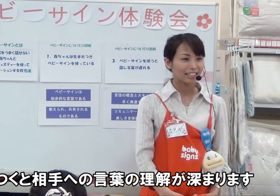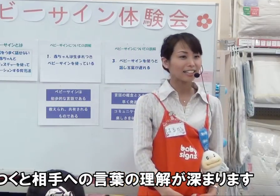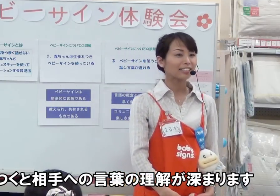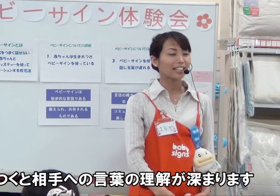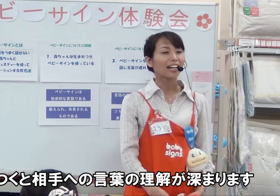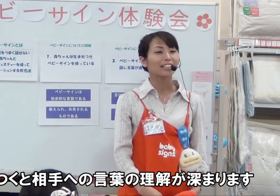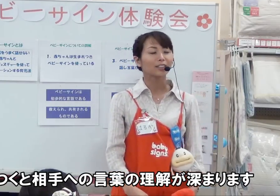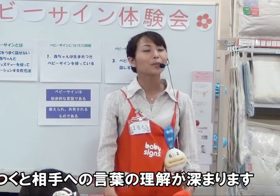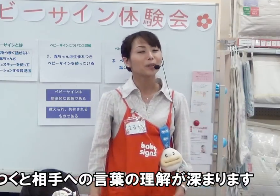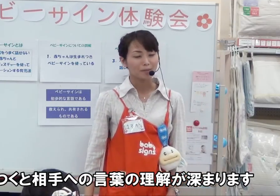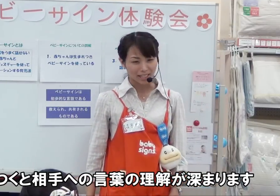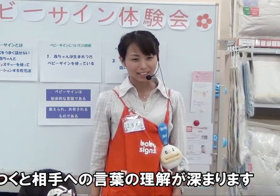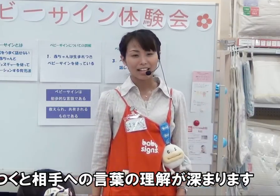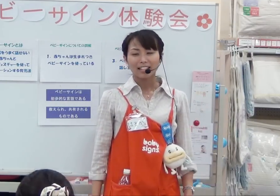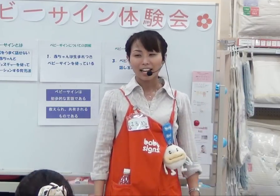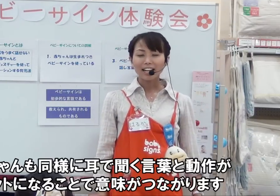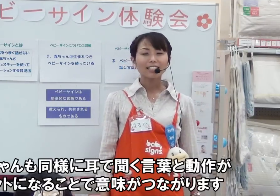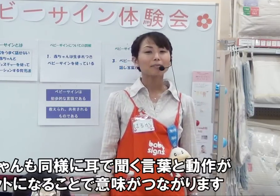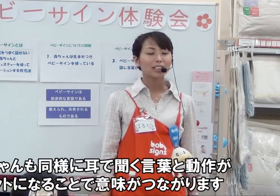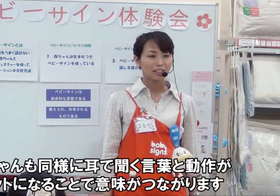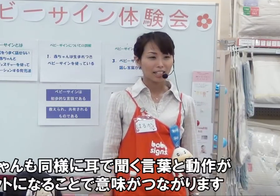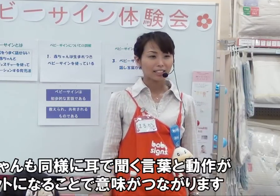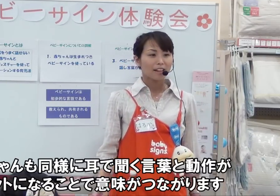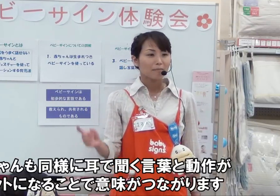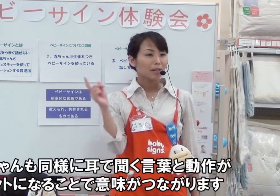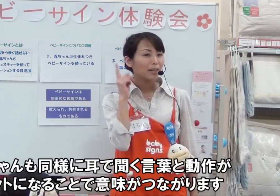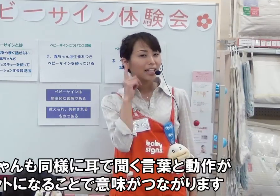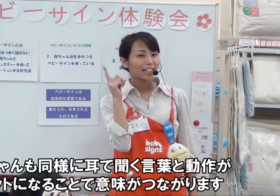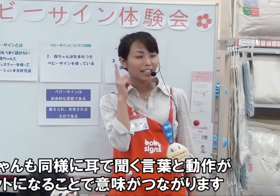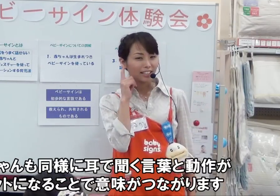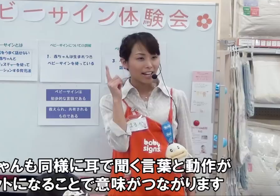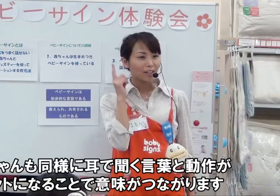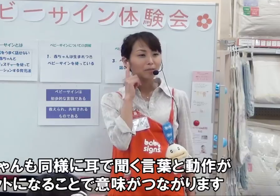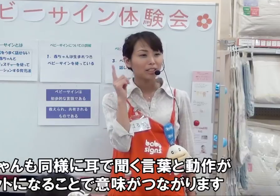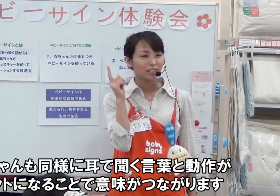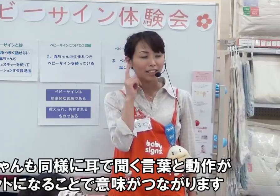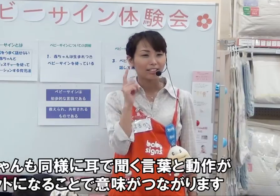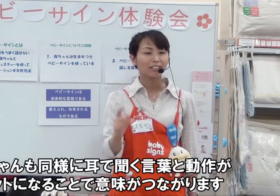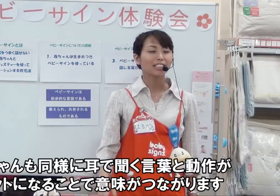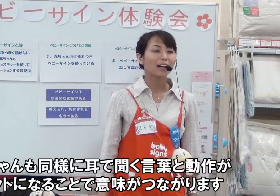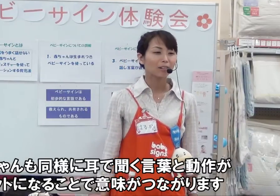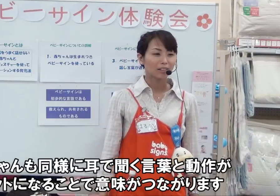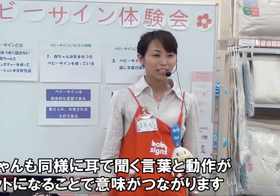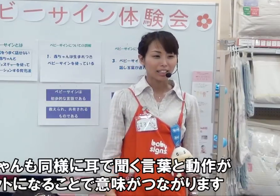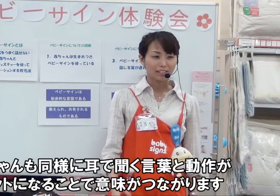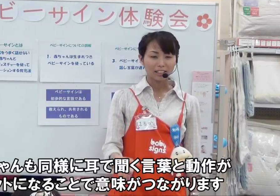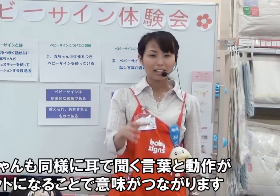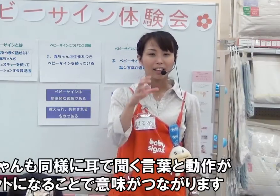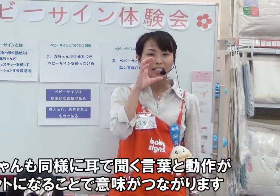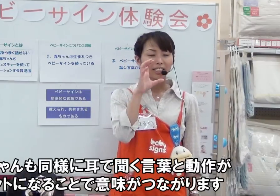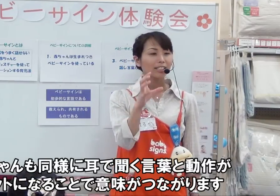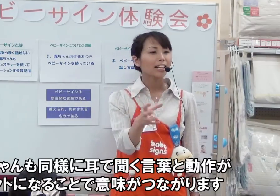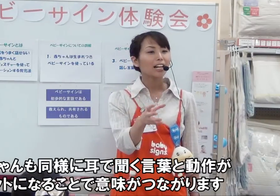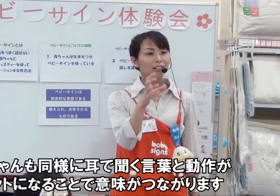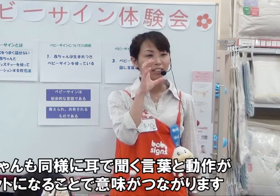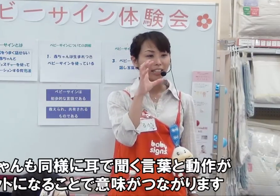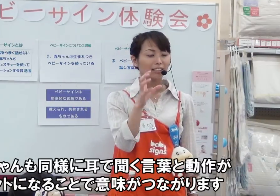てるんじゃないかなと思います。で、赤ちゃんも一緒です。耳で聞いて飲むっていう単語を聞いた時に、一緒に手が動いてくれ